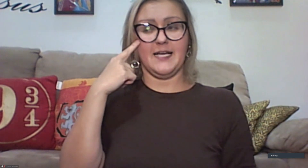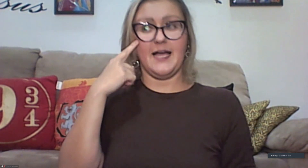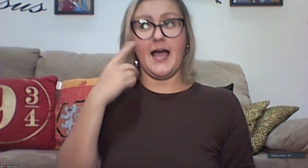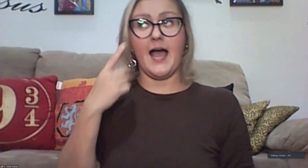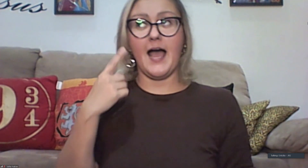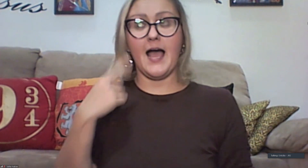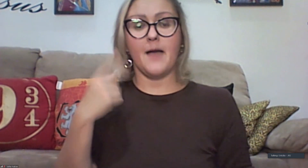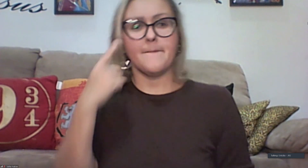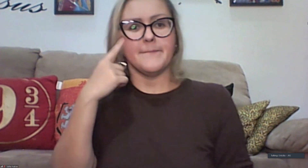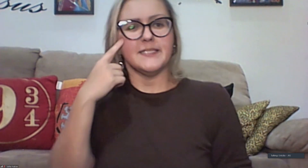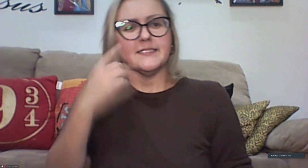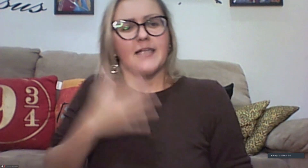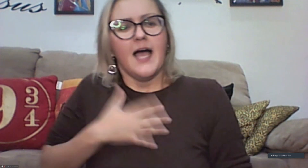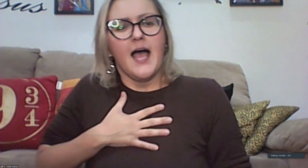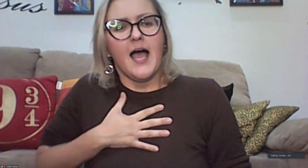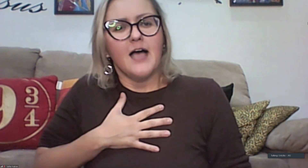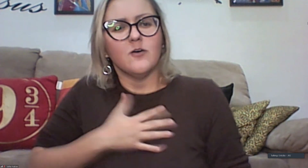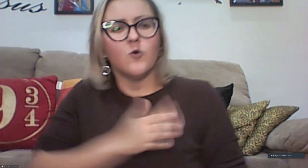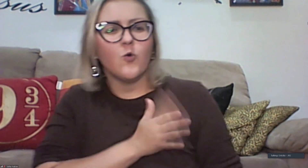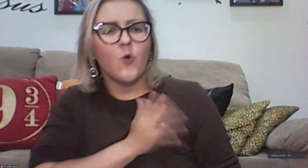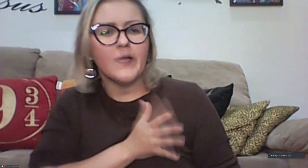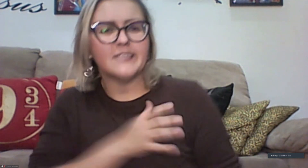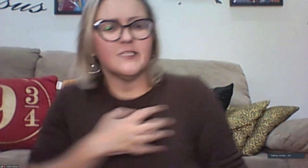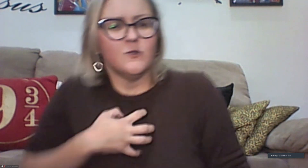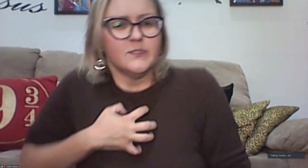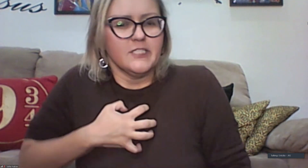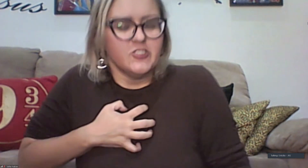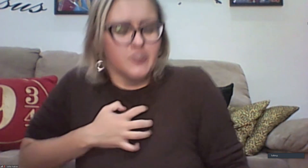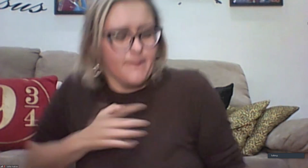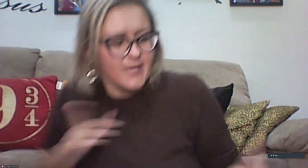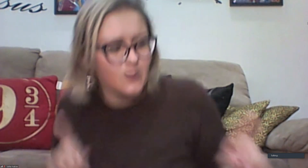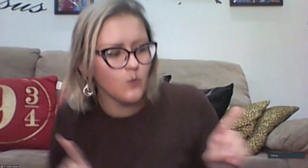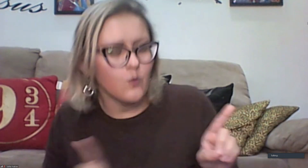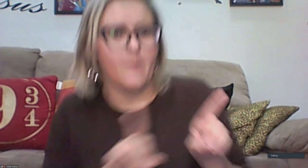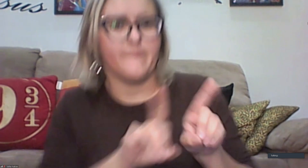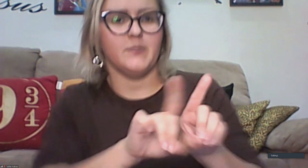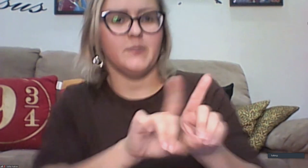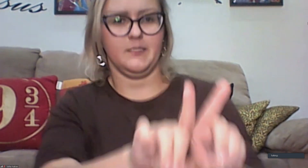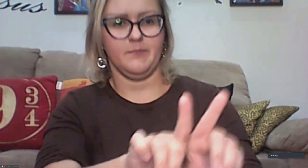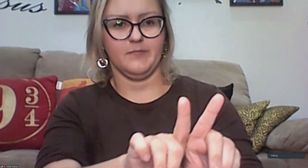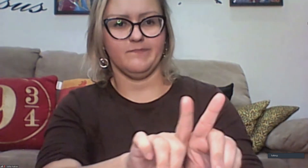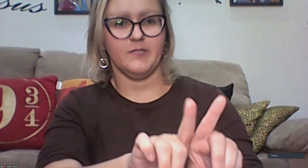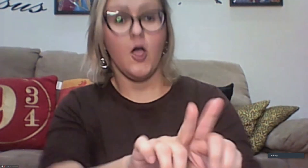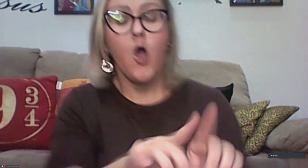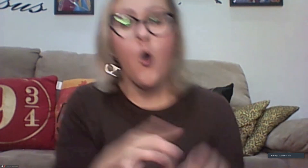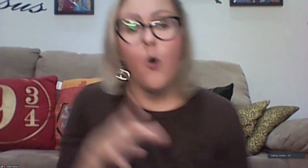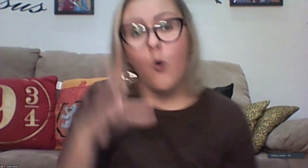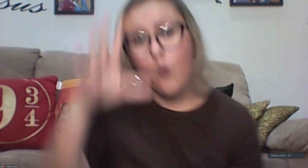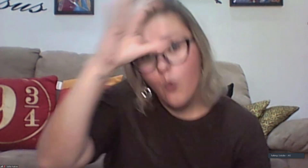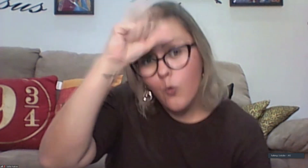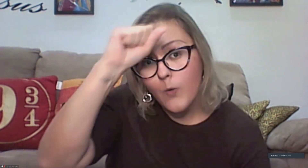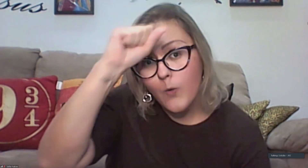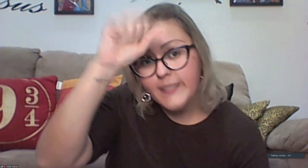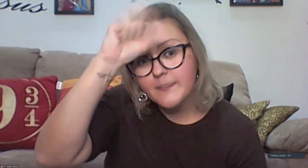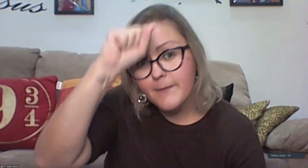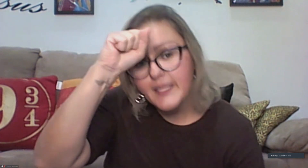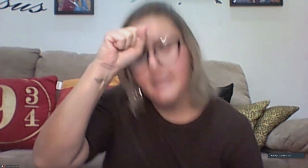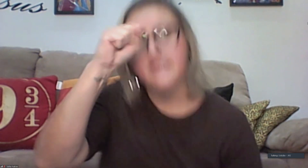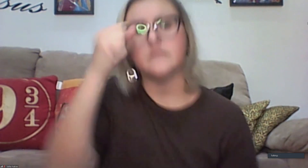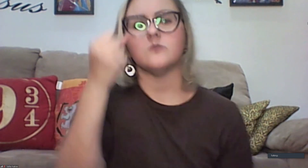pensa, meu coração fica apertado, não, eu vou chegar perto dele, vou aprender também, vou